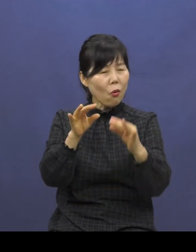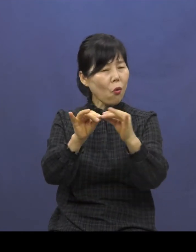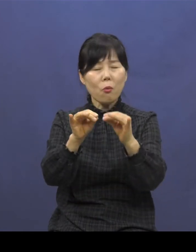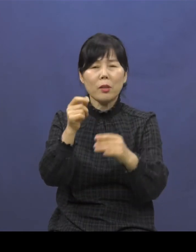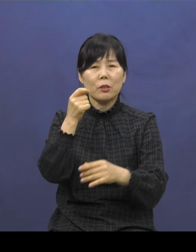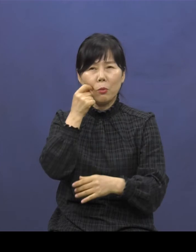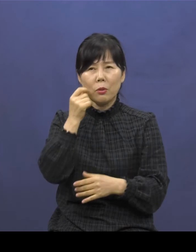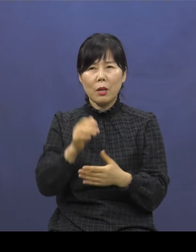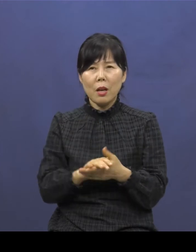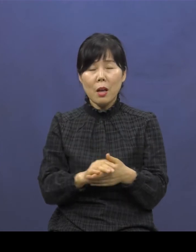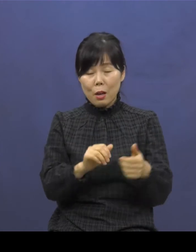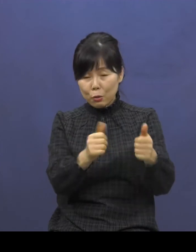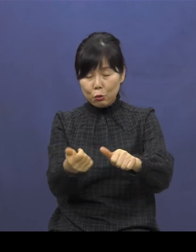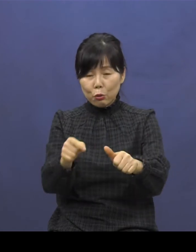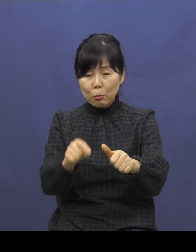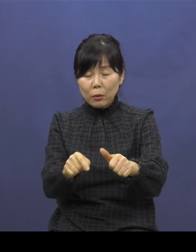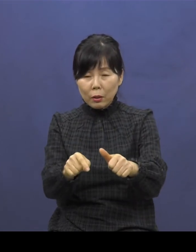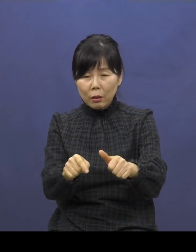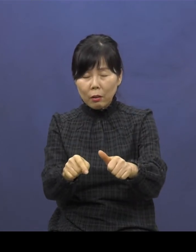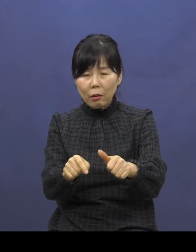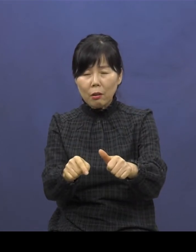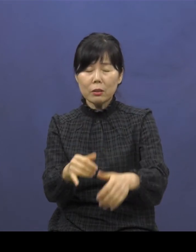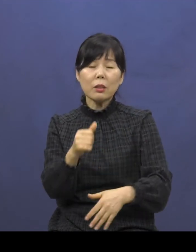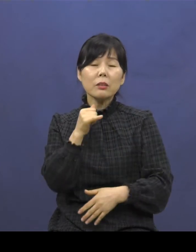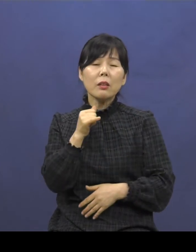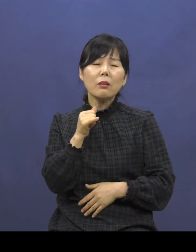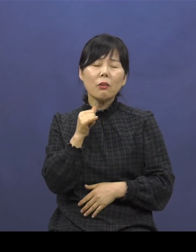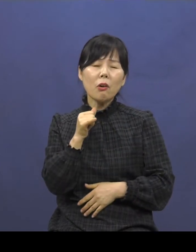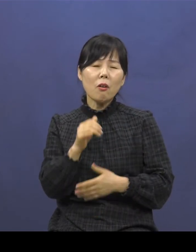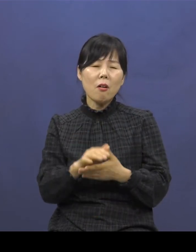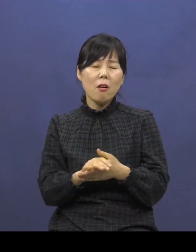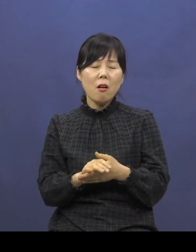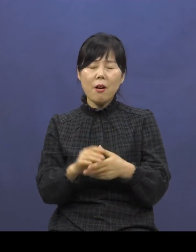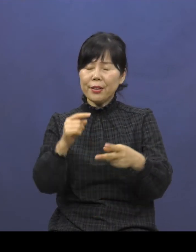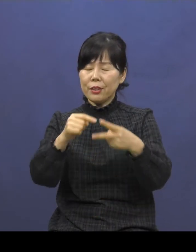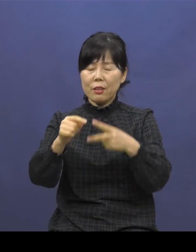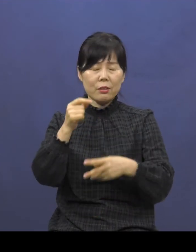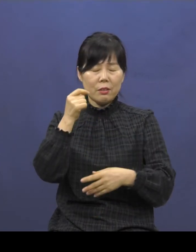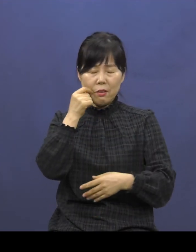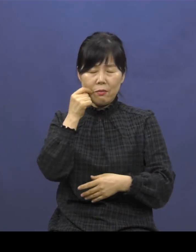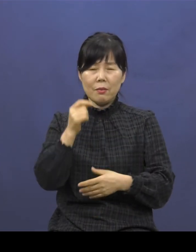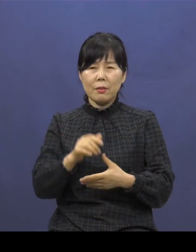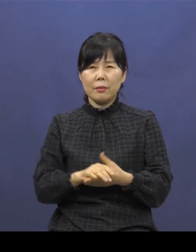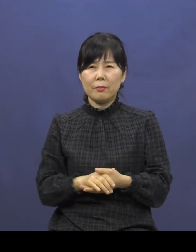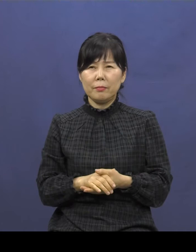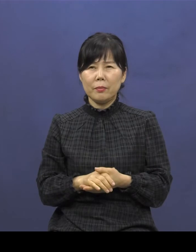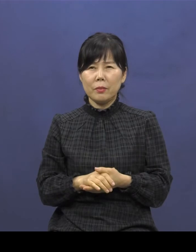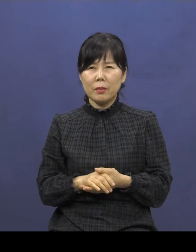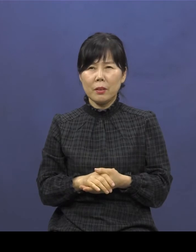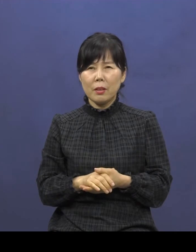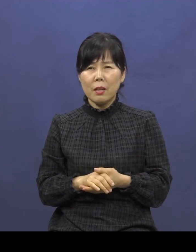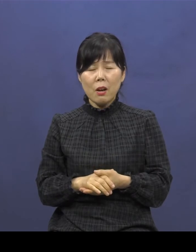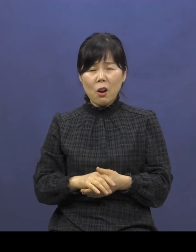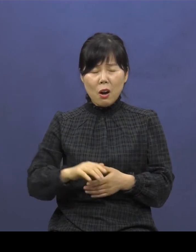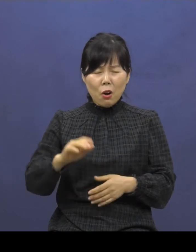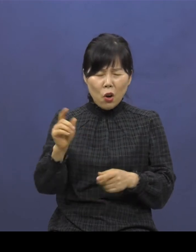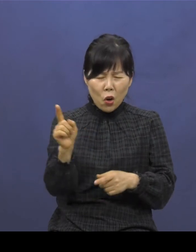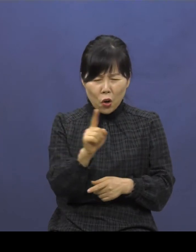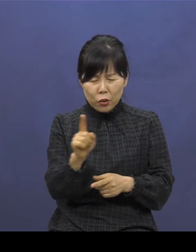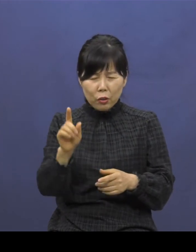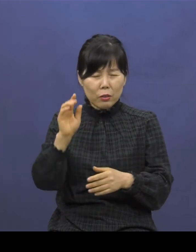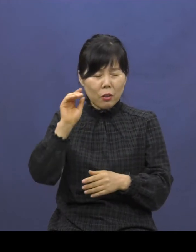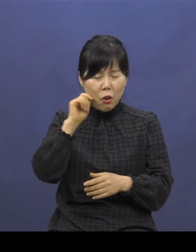신앙인은요, 사망의 세력, 그 결론을 받아들이면 안 됩니다. 아무리 힘들고 어려워도요,